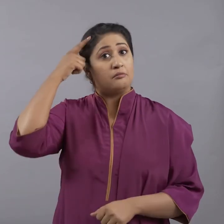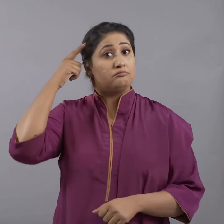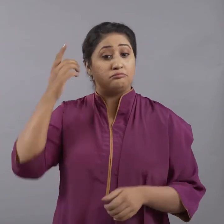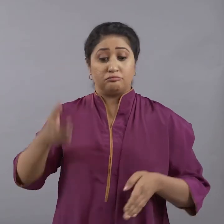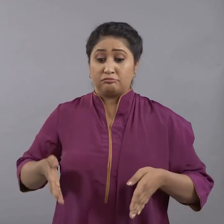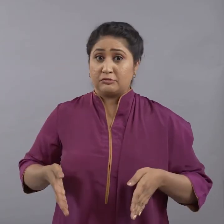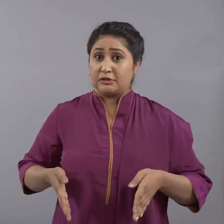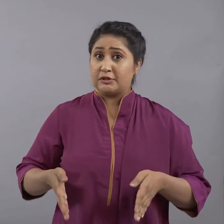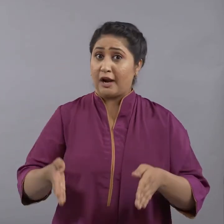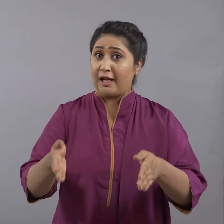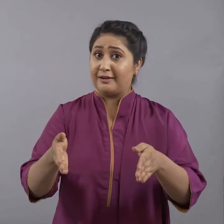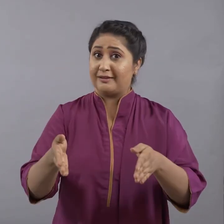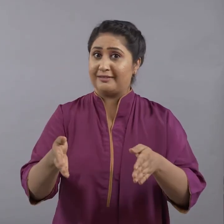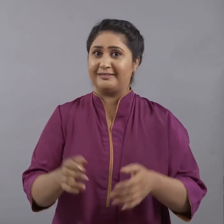सड़क,